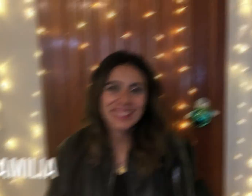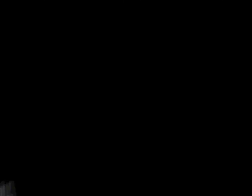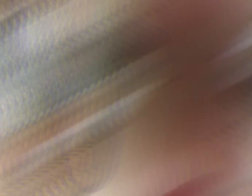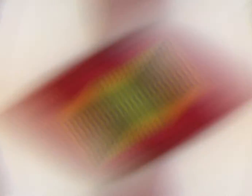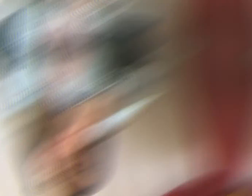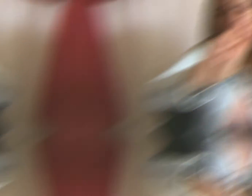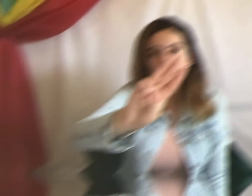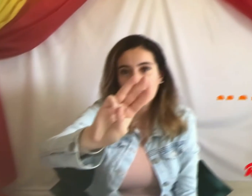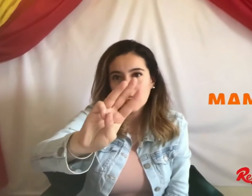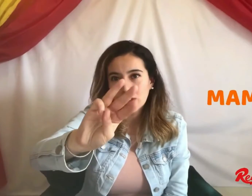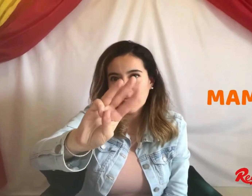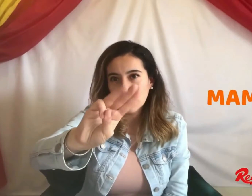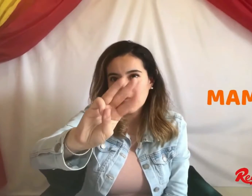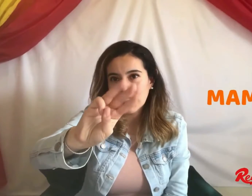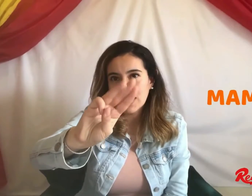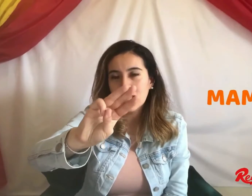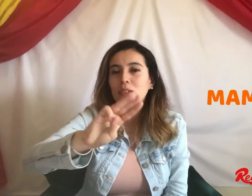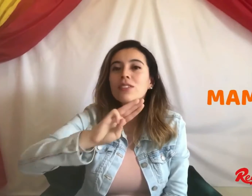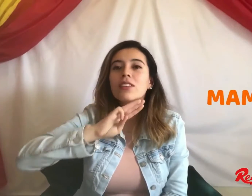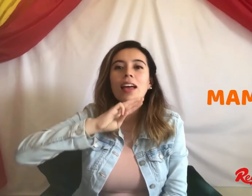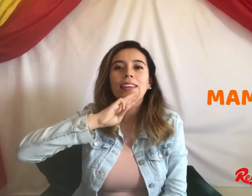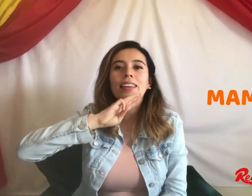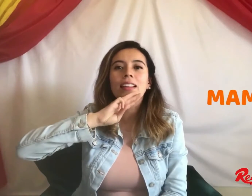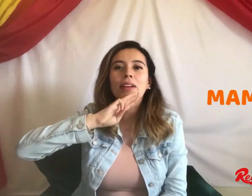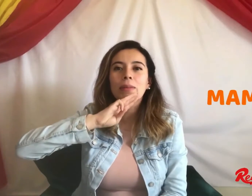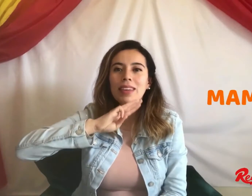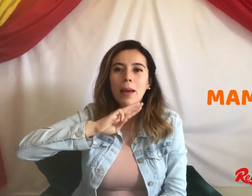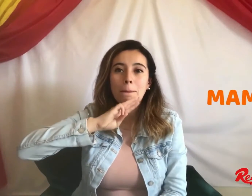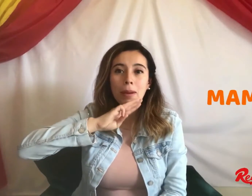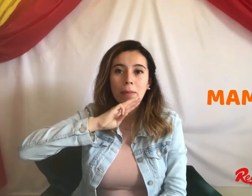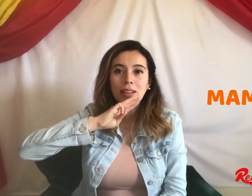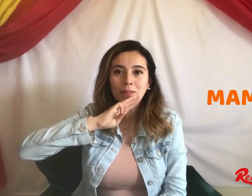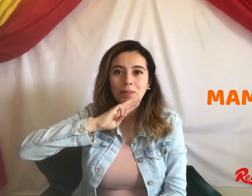Familia. Con estos tres deditos aquí en la barbilla, mamá.